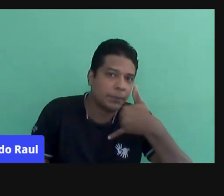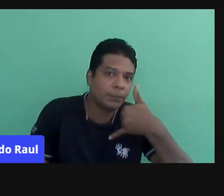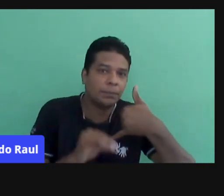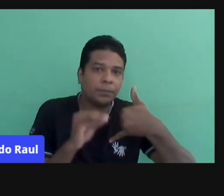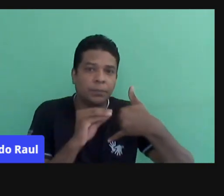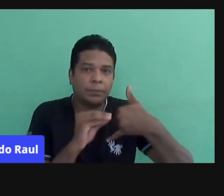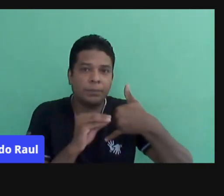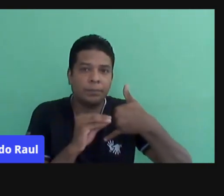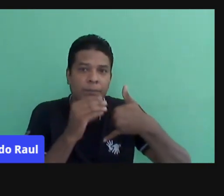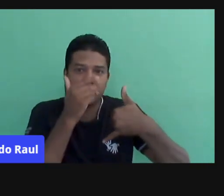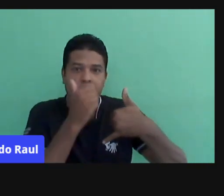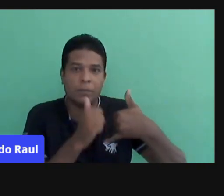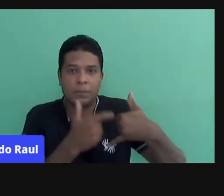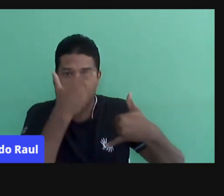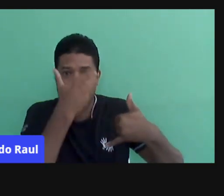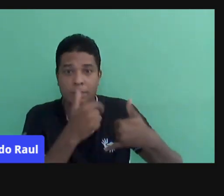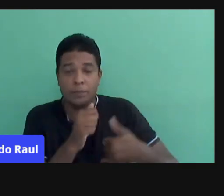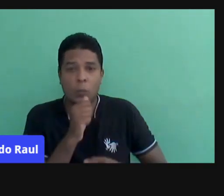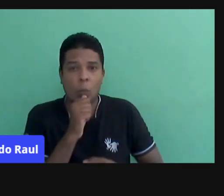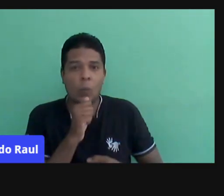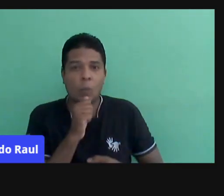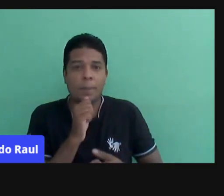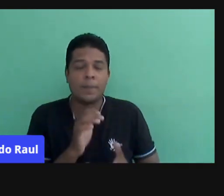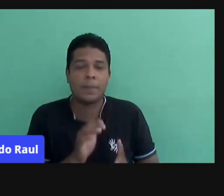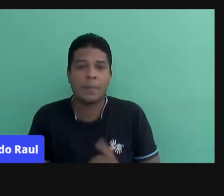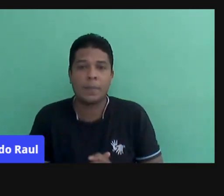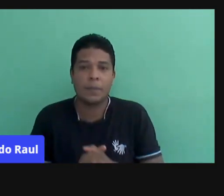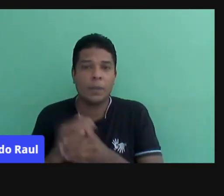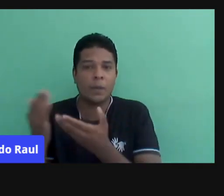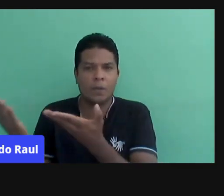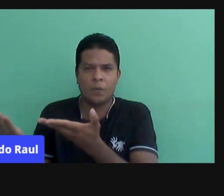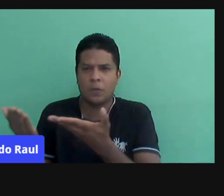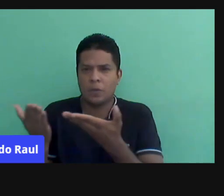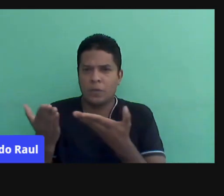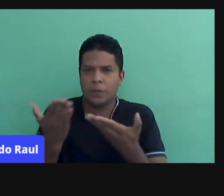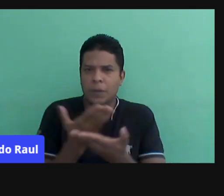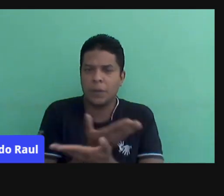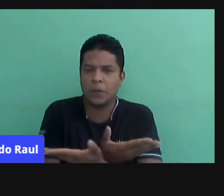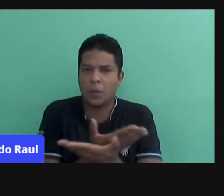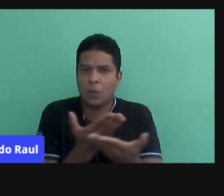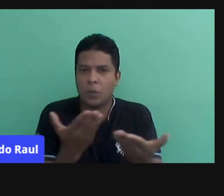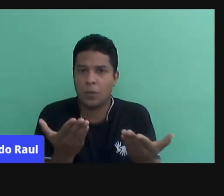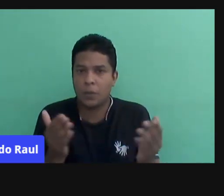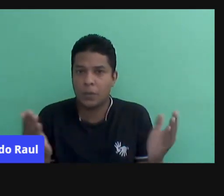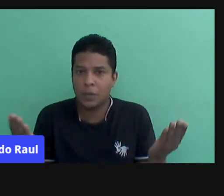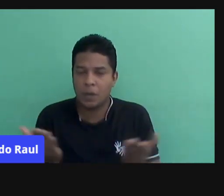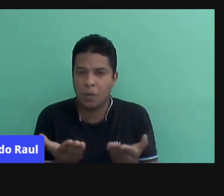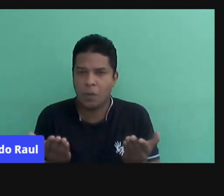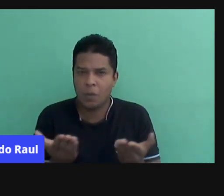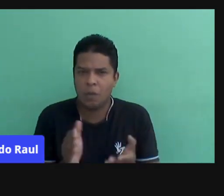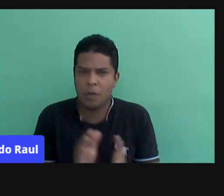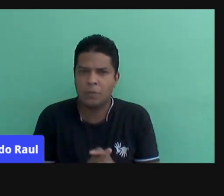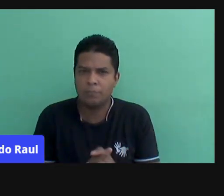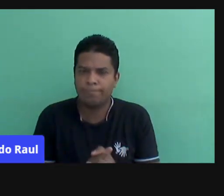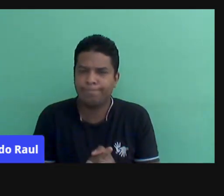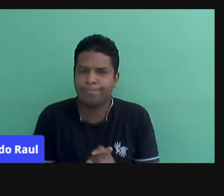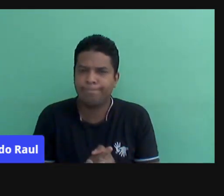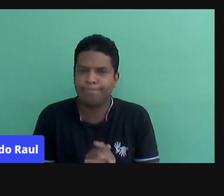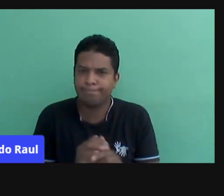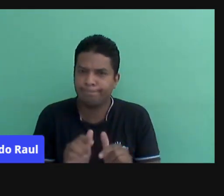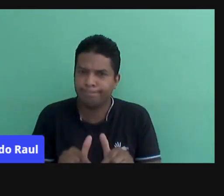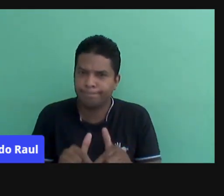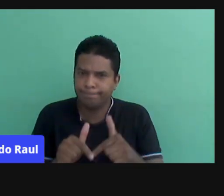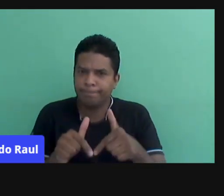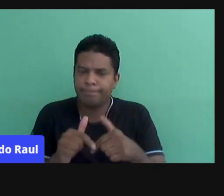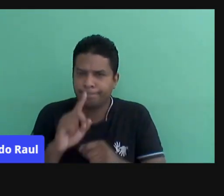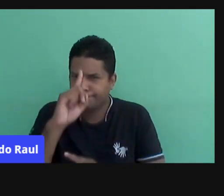sem que você apareça no vídeo, né? Então, eu convido todos, né, nesse momento, para que busque uma alternativa,